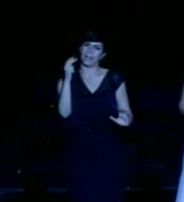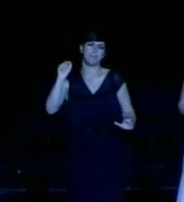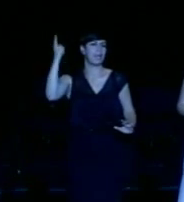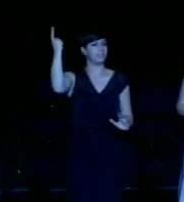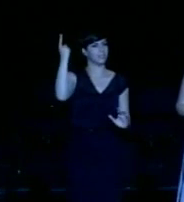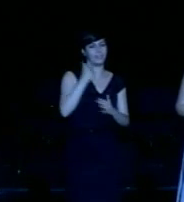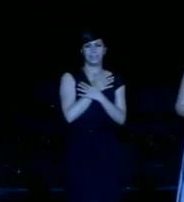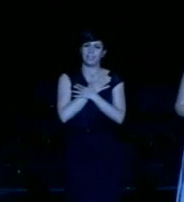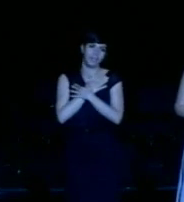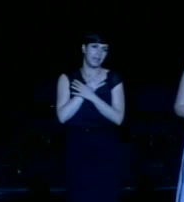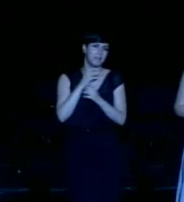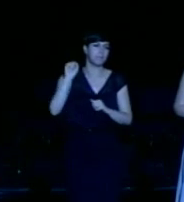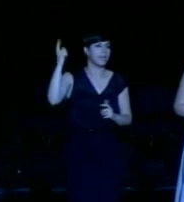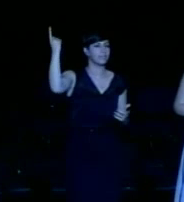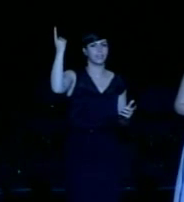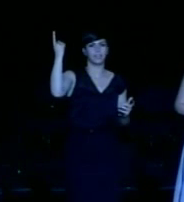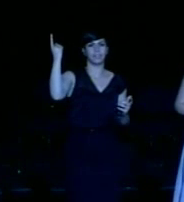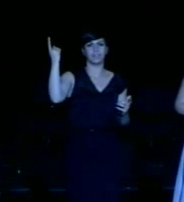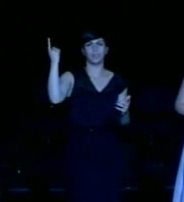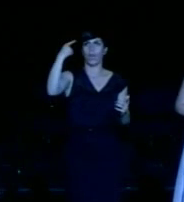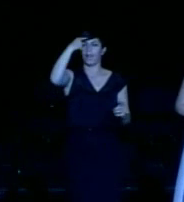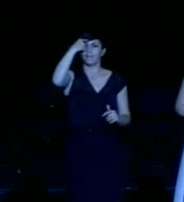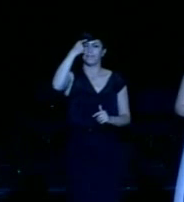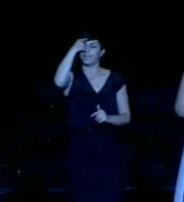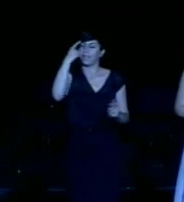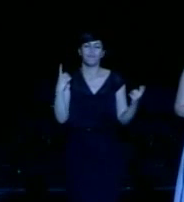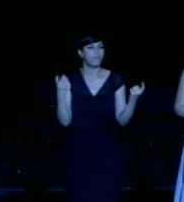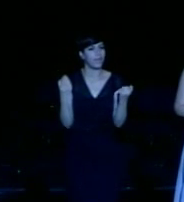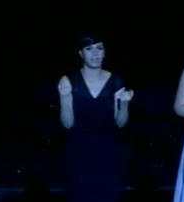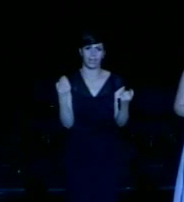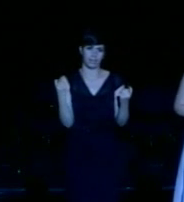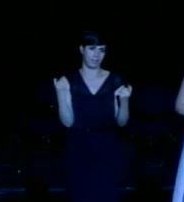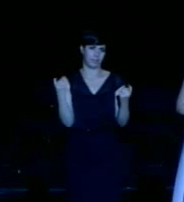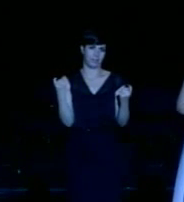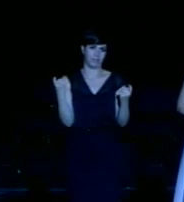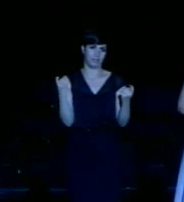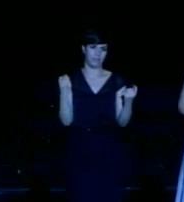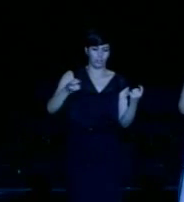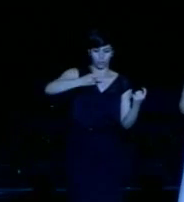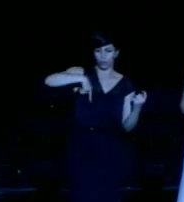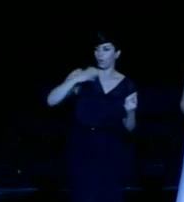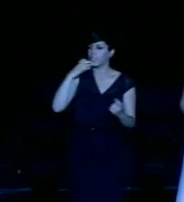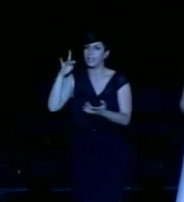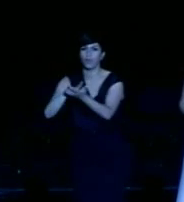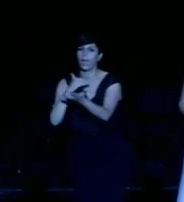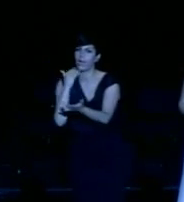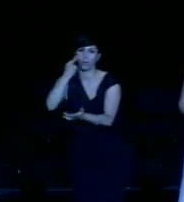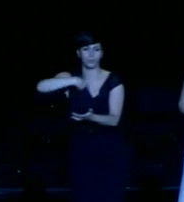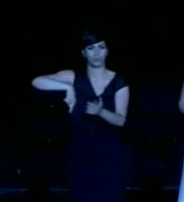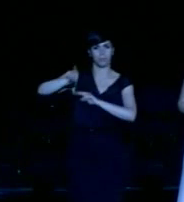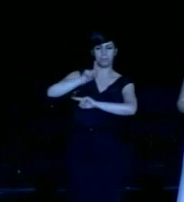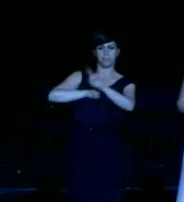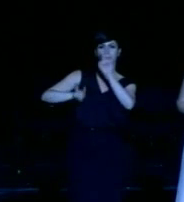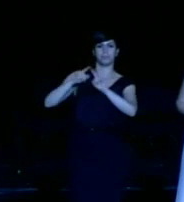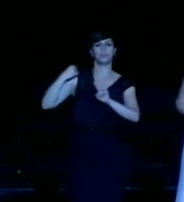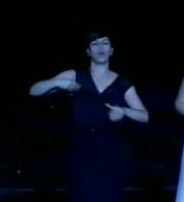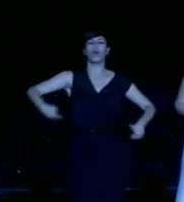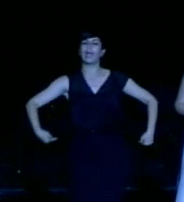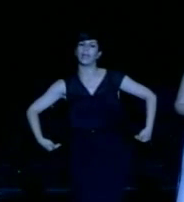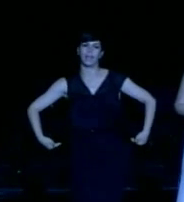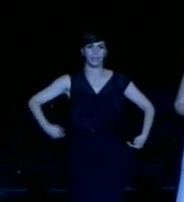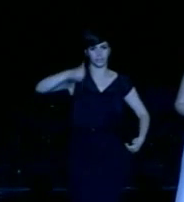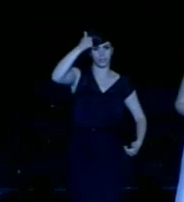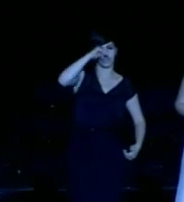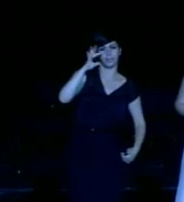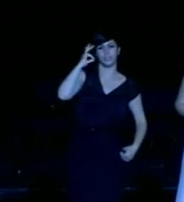tan querida, tan echada de menos y no están, tanto nos preocupamos si les pasa algo como son los